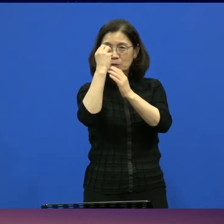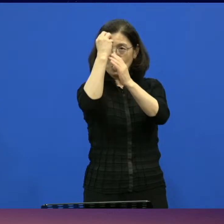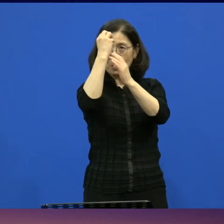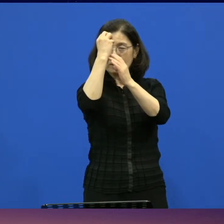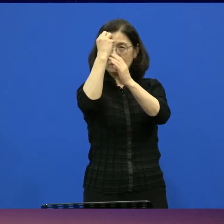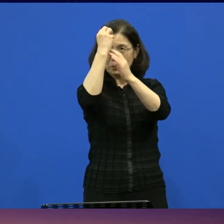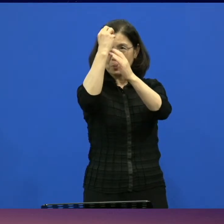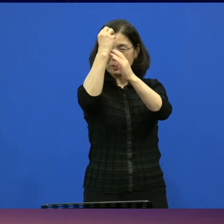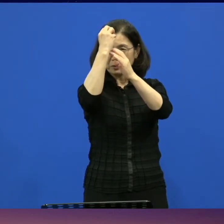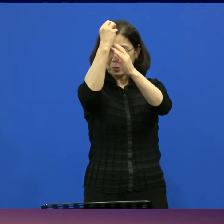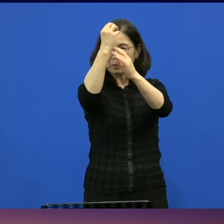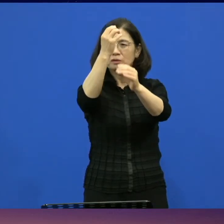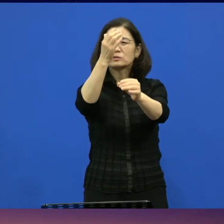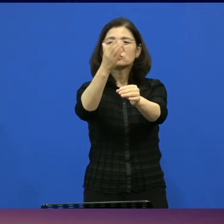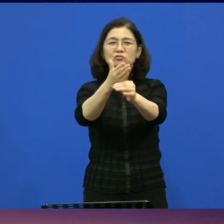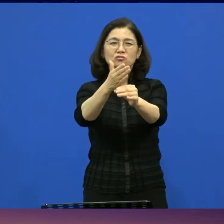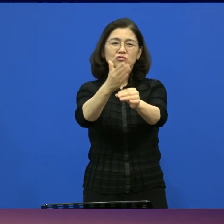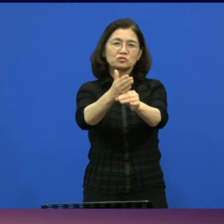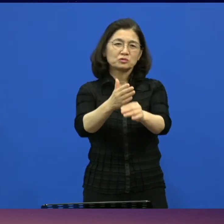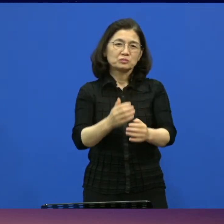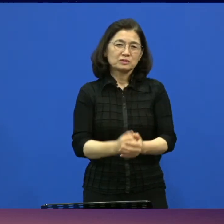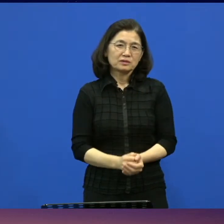좋아해요.